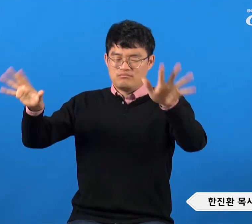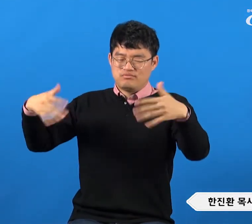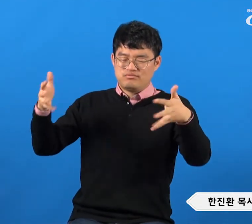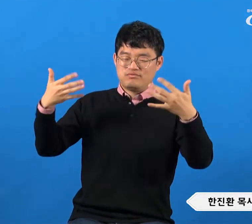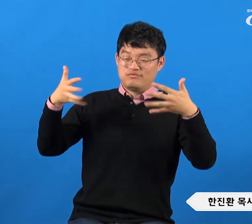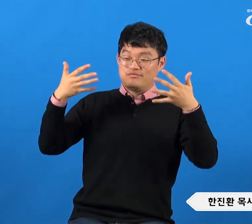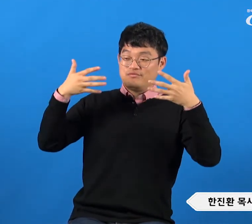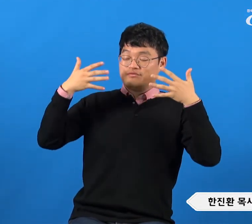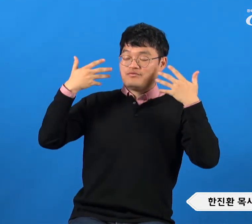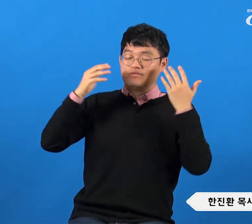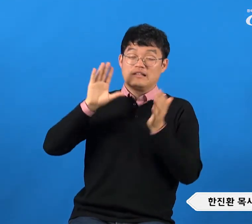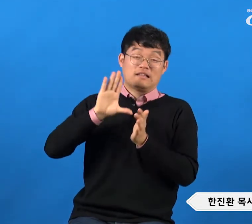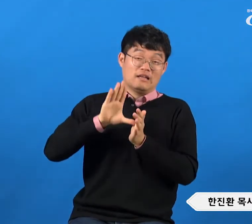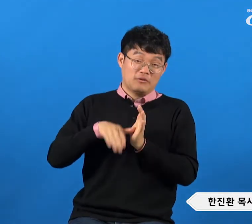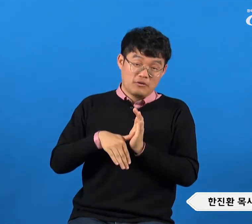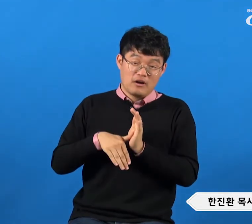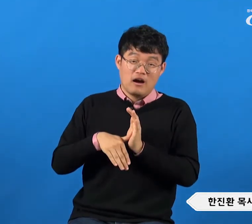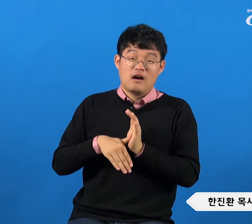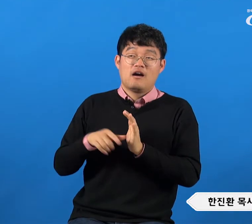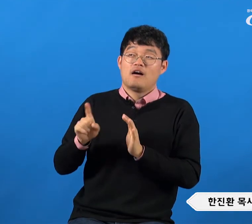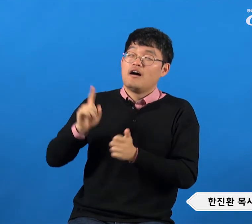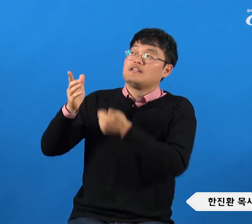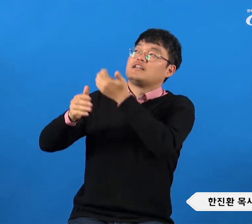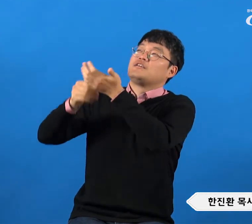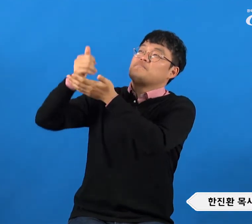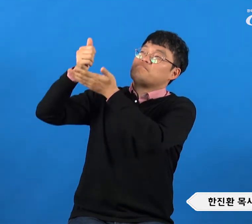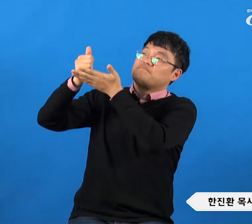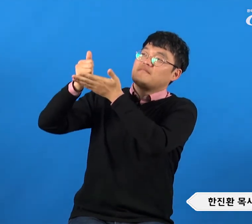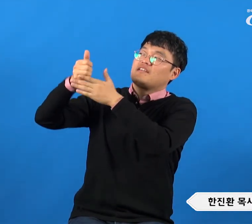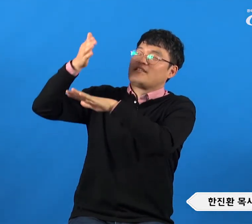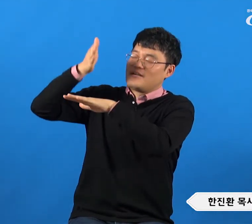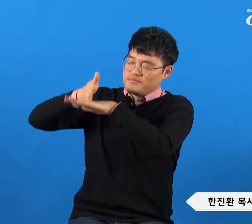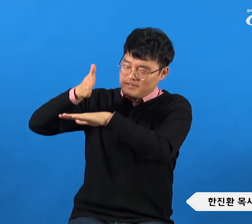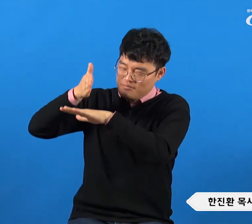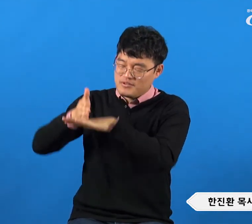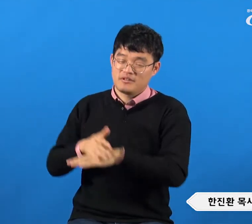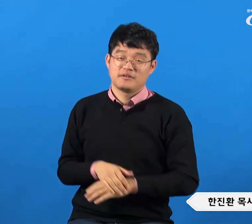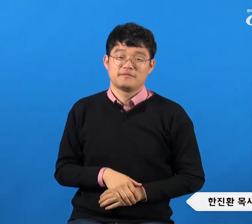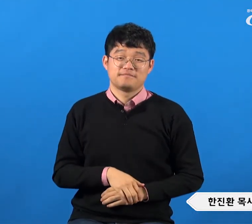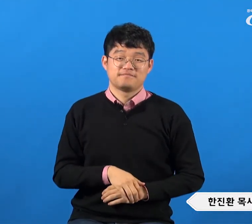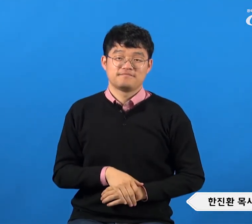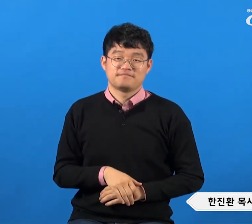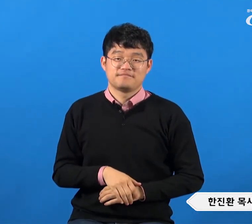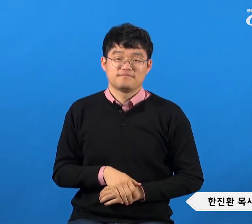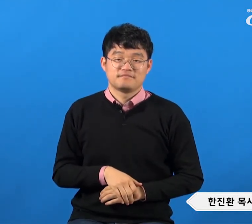산들바람이 이렇게 스쳐 지나갈 때도 하나님 감사합니다.